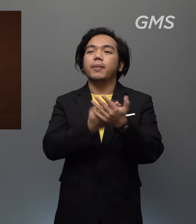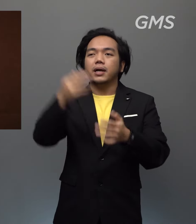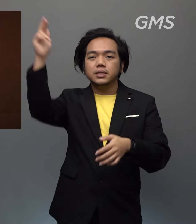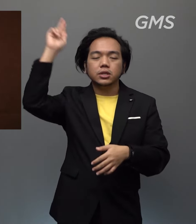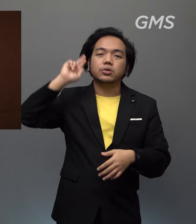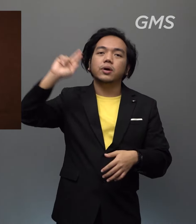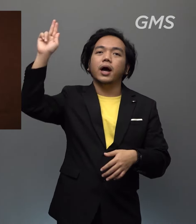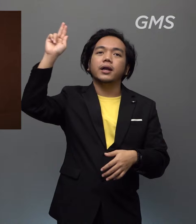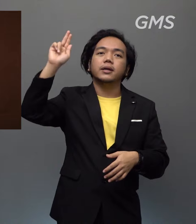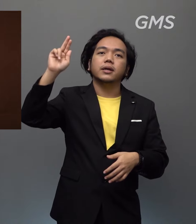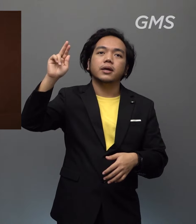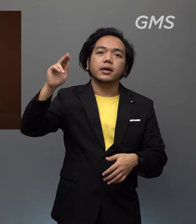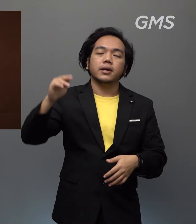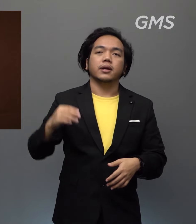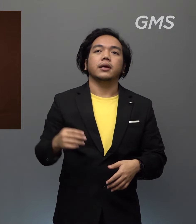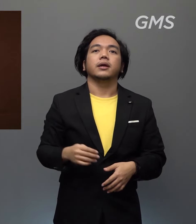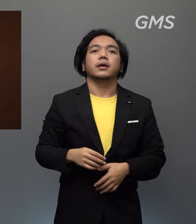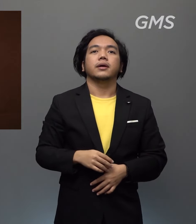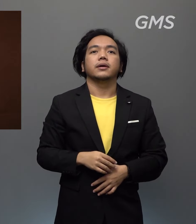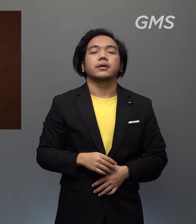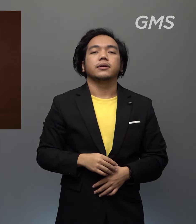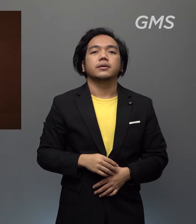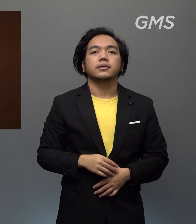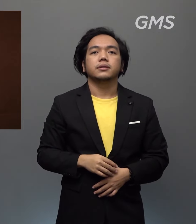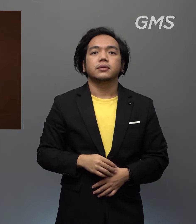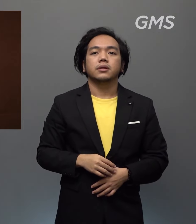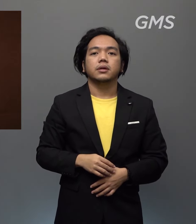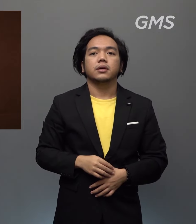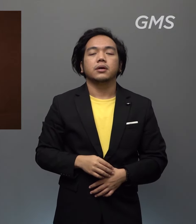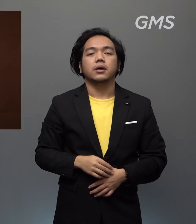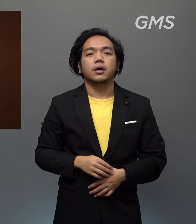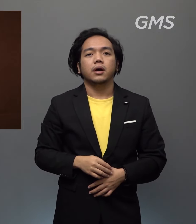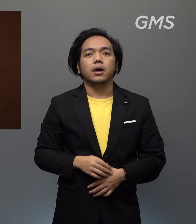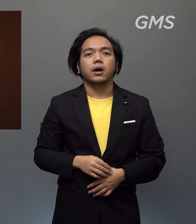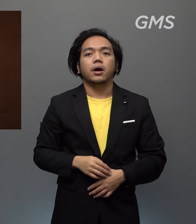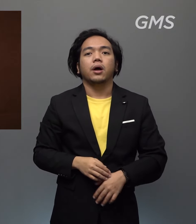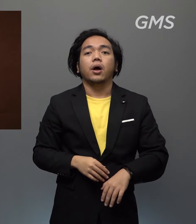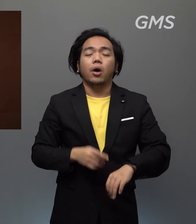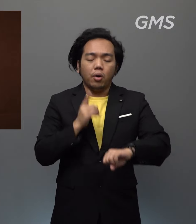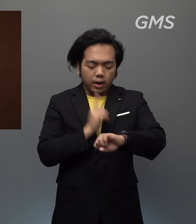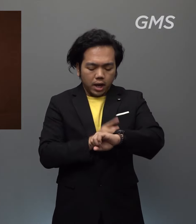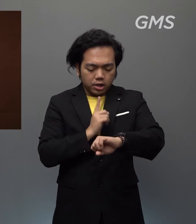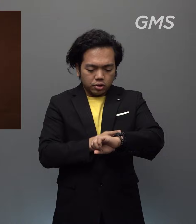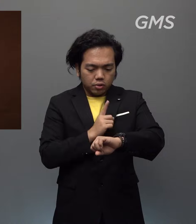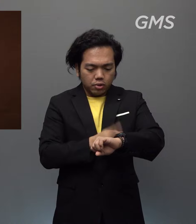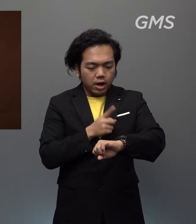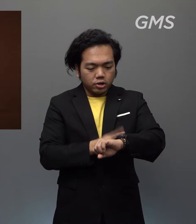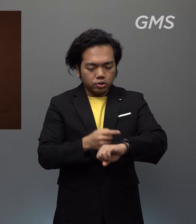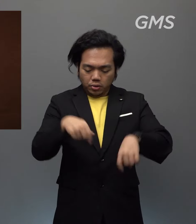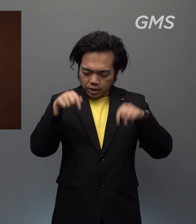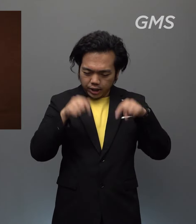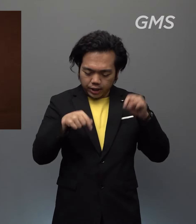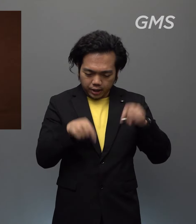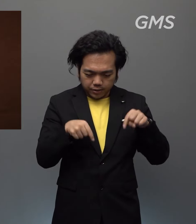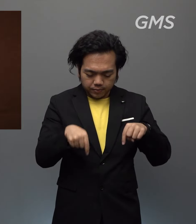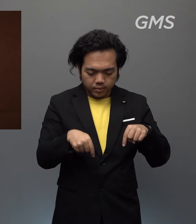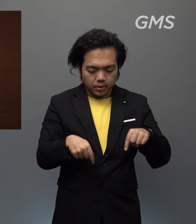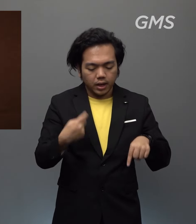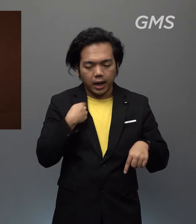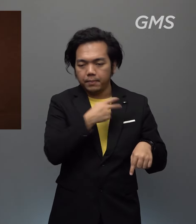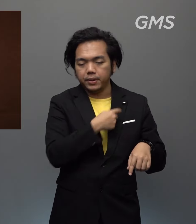Dan kami berdoa. Justru dalam kondisi seperti ini kami akan menemukan orang-orang yang akan